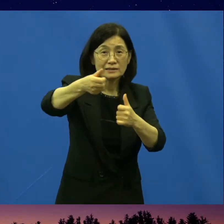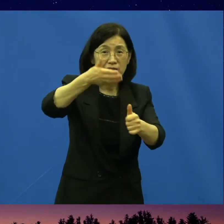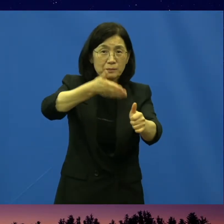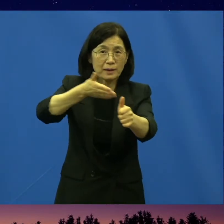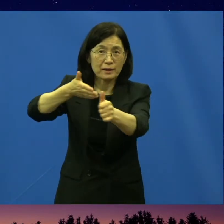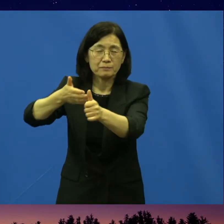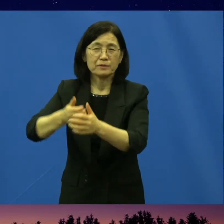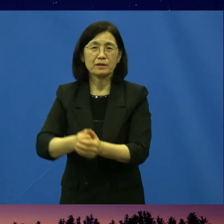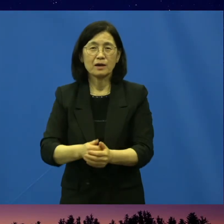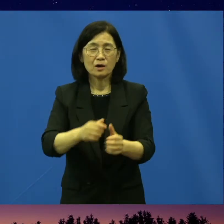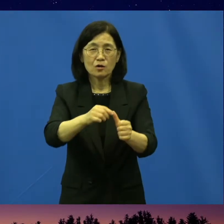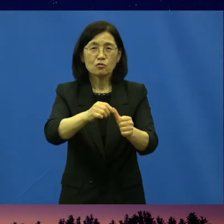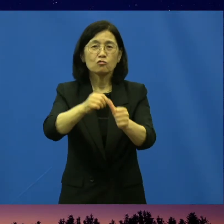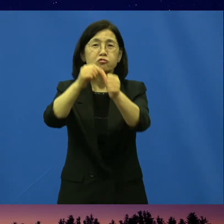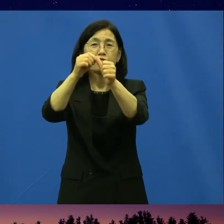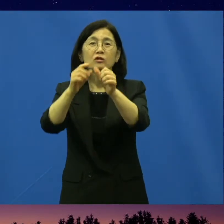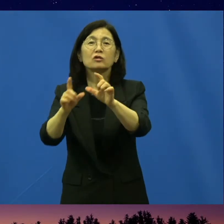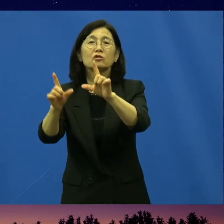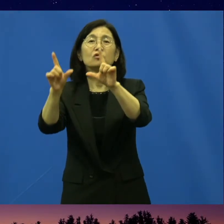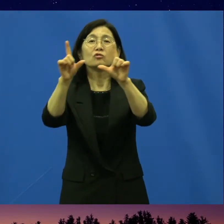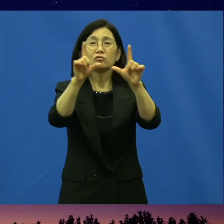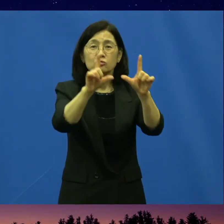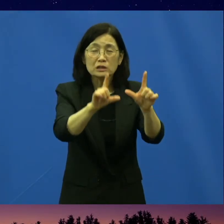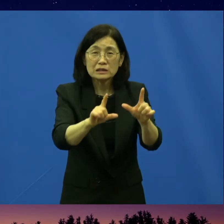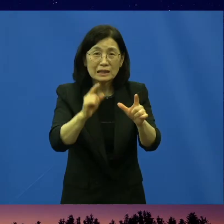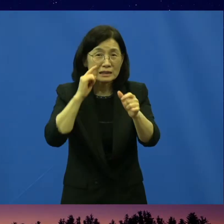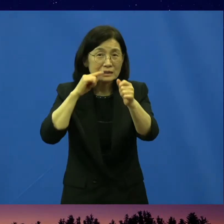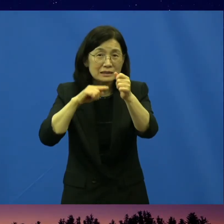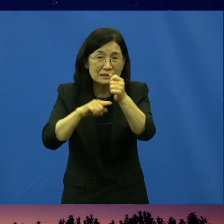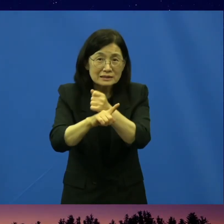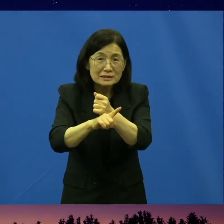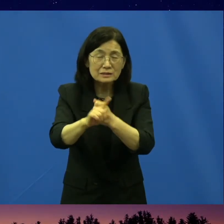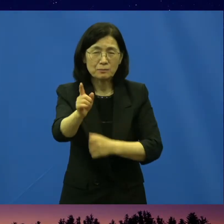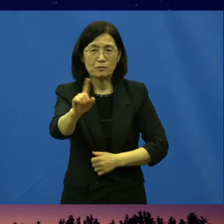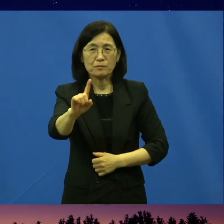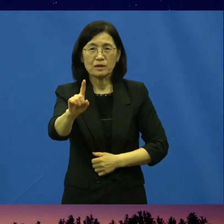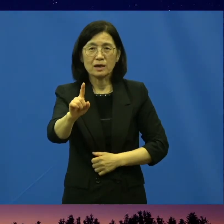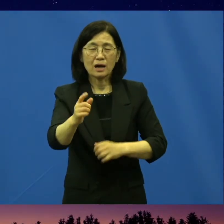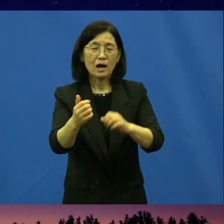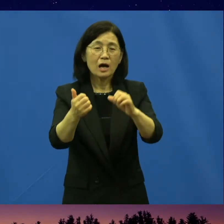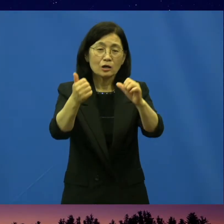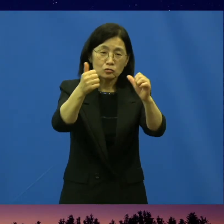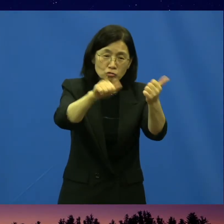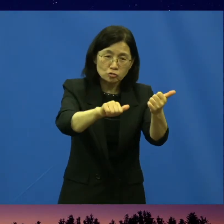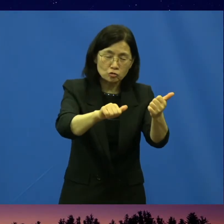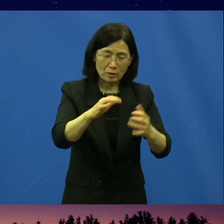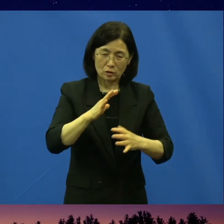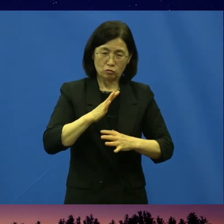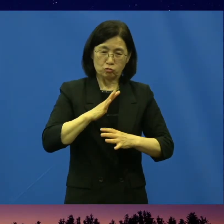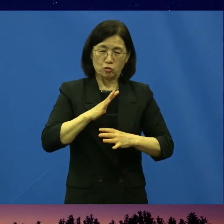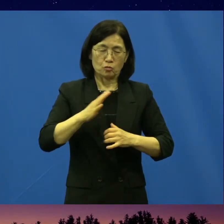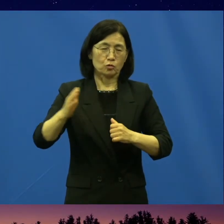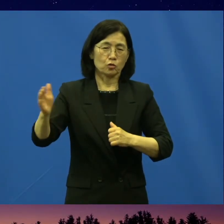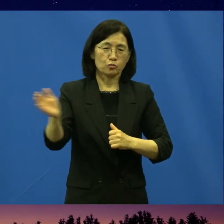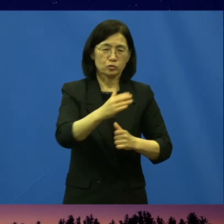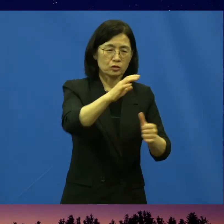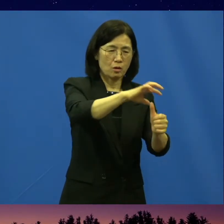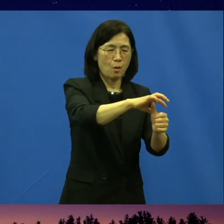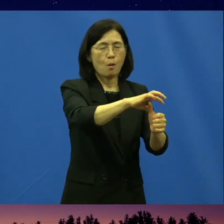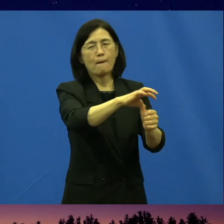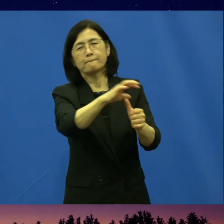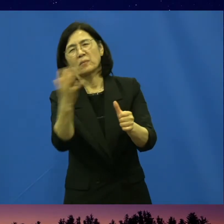구원을 누린다는 것은 뭘까요, 여러분? 여기에서 의미는 죽음의 두려움으로부터의 자유예요.